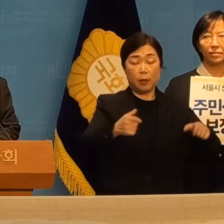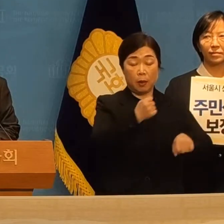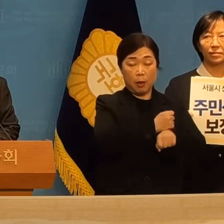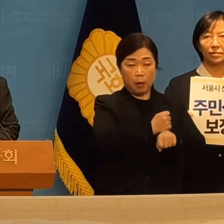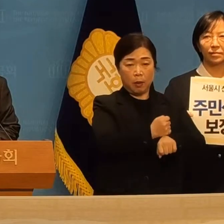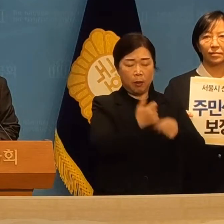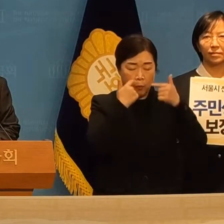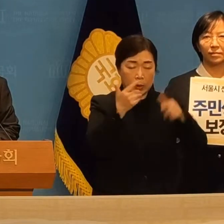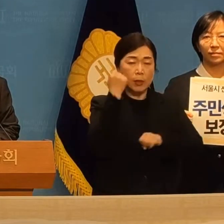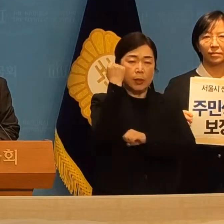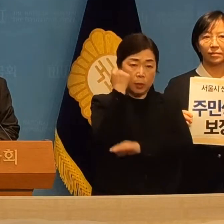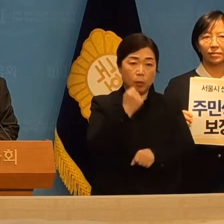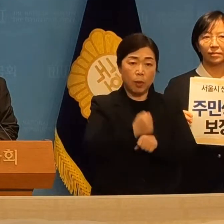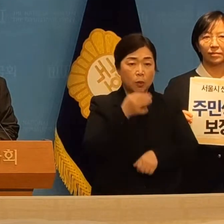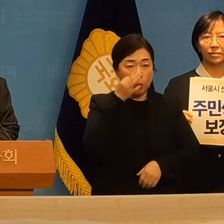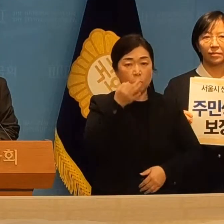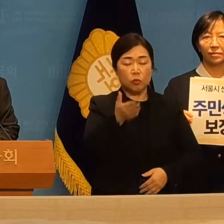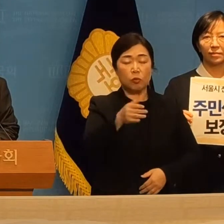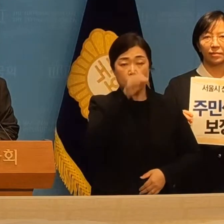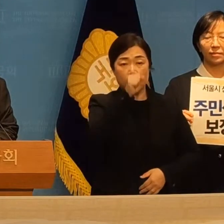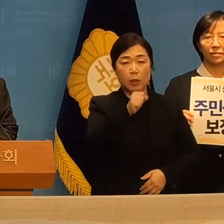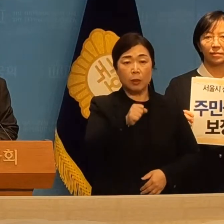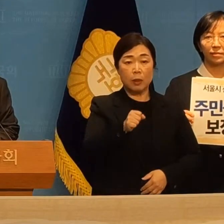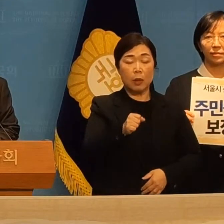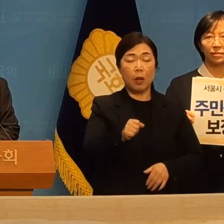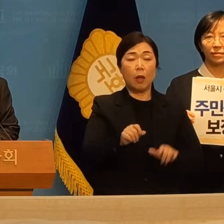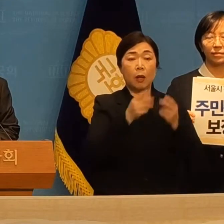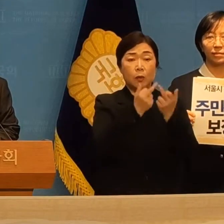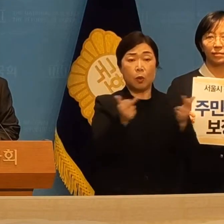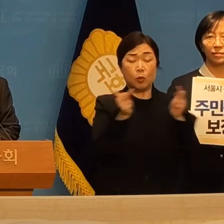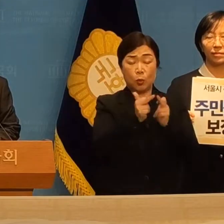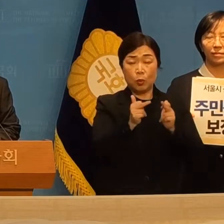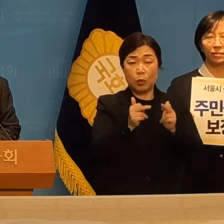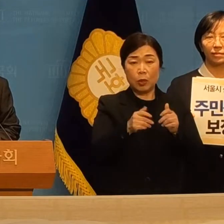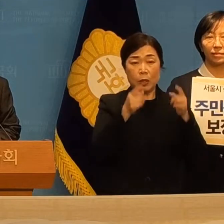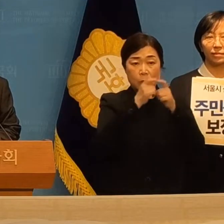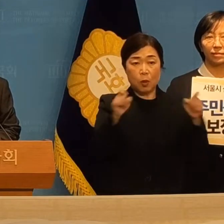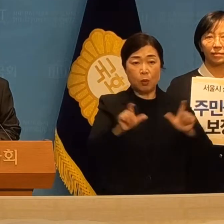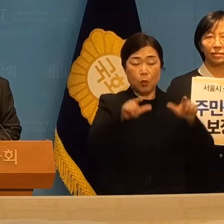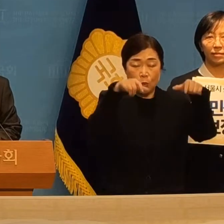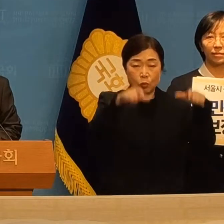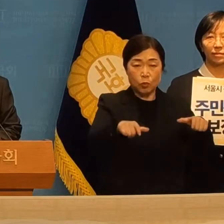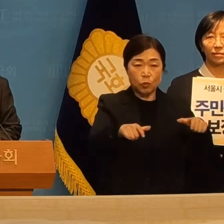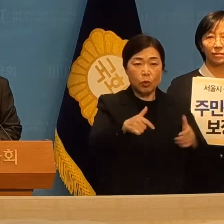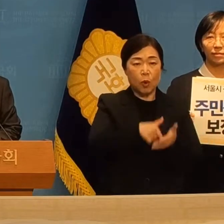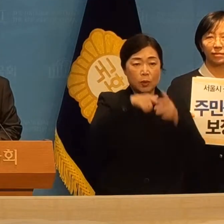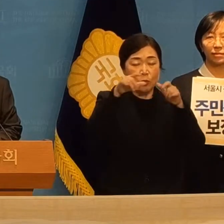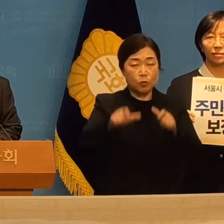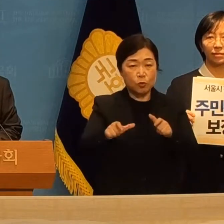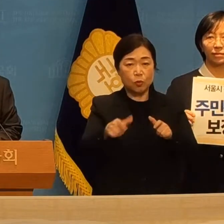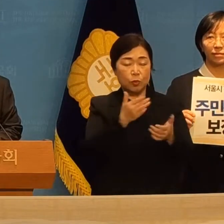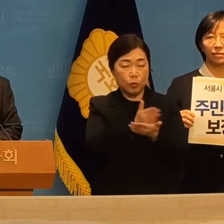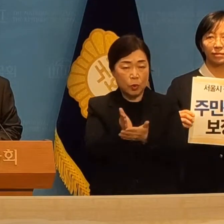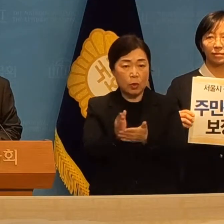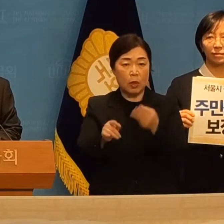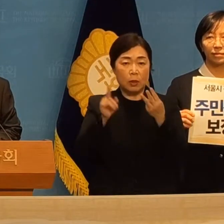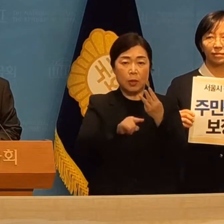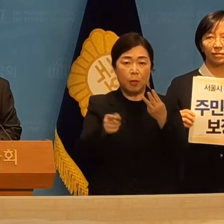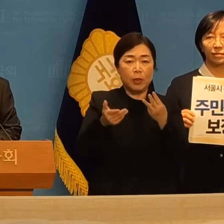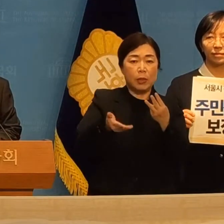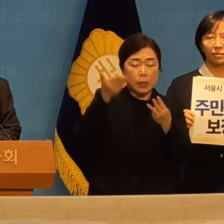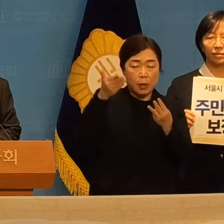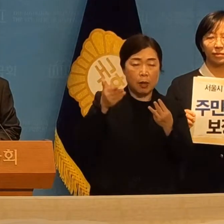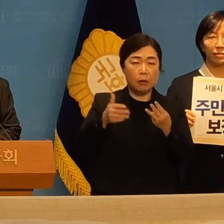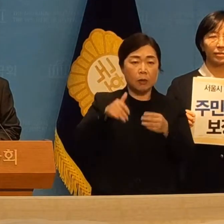합니다. 이미 성동구, 강북구, 광진구 등 많은 지역에서 3인 이상의 다인 선거구로 구성하여